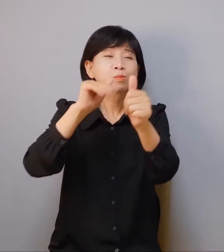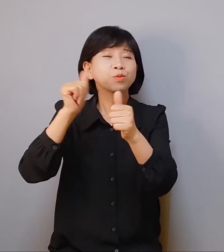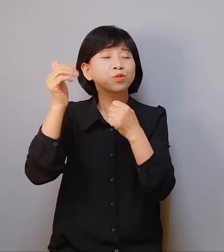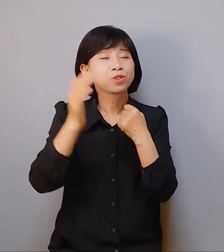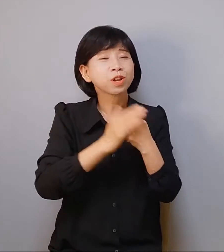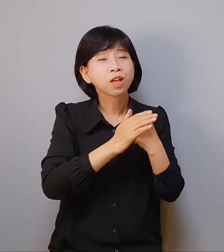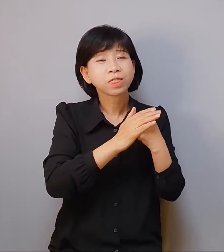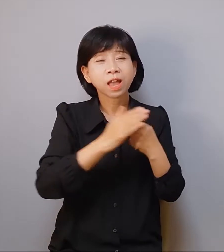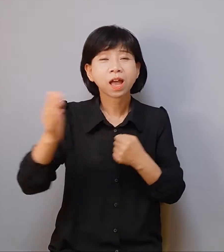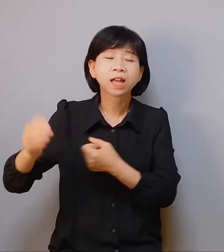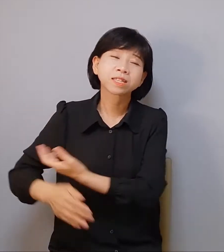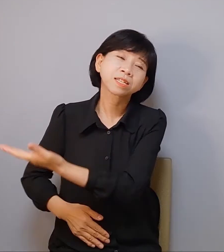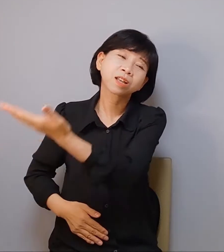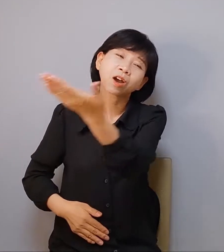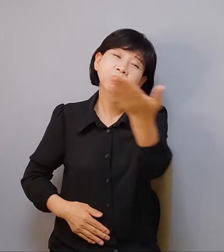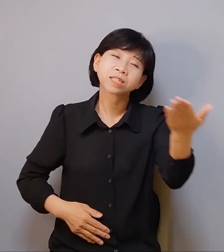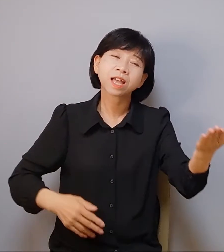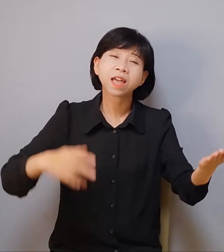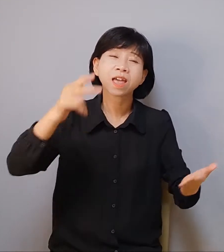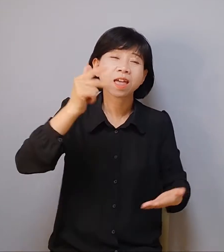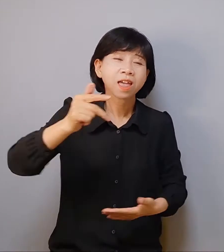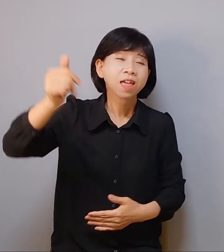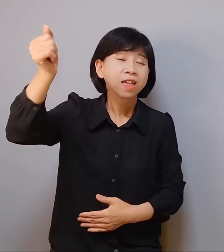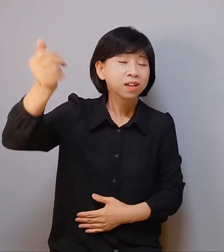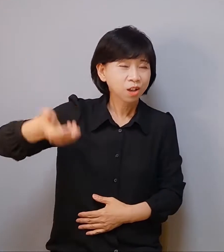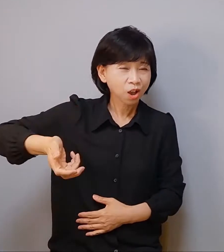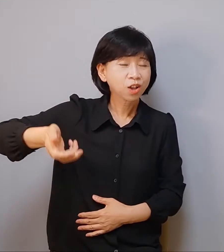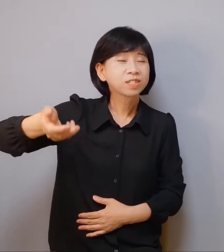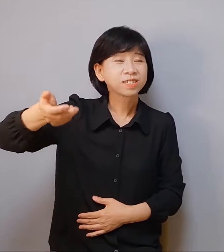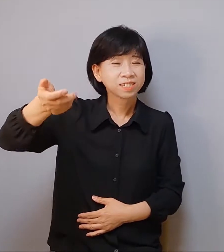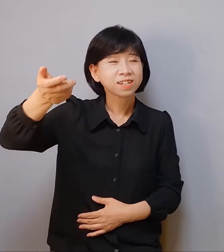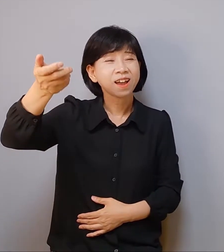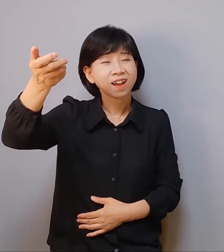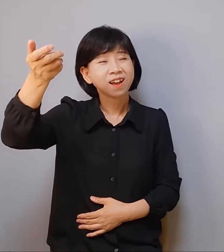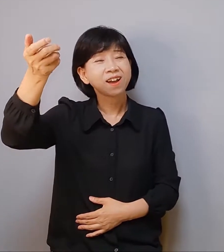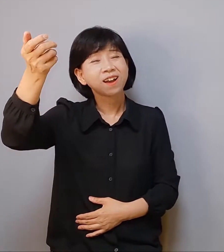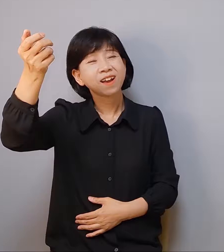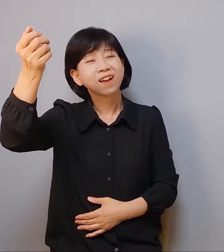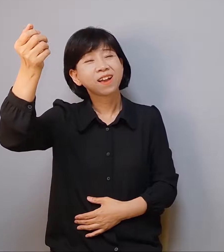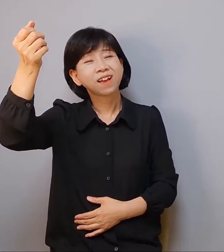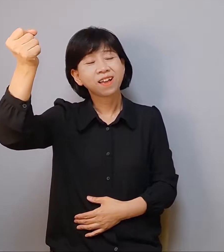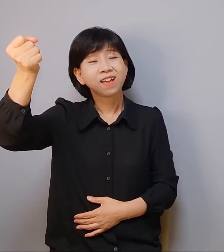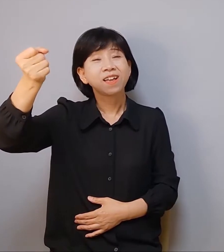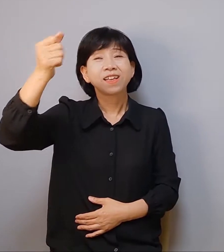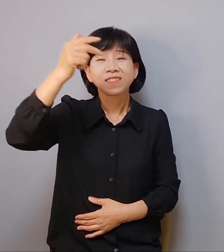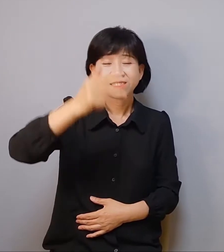지명하여 불렀나니 너는 내 것이라,